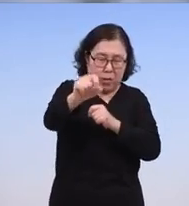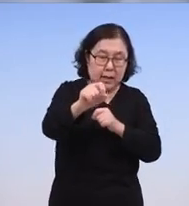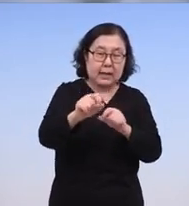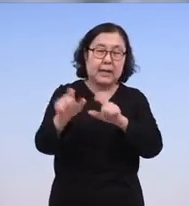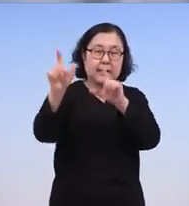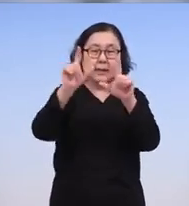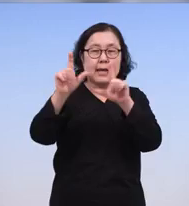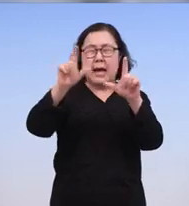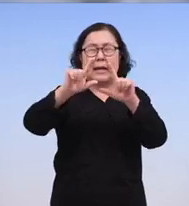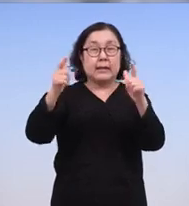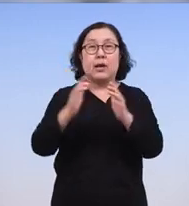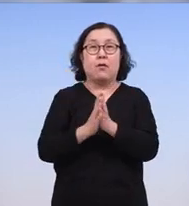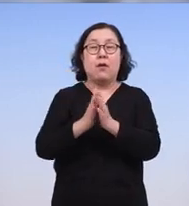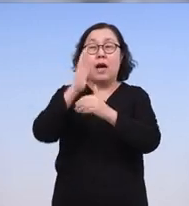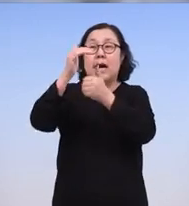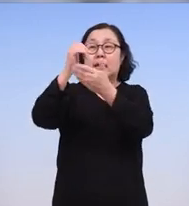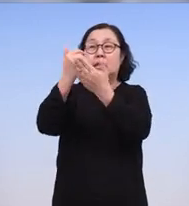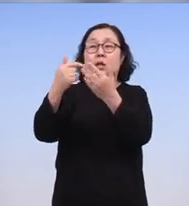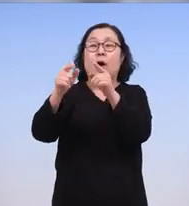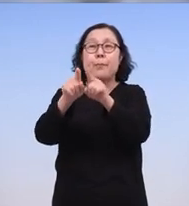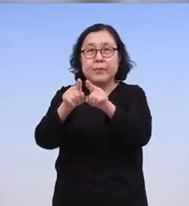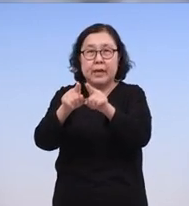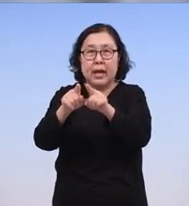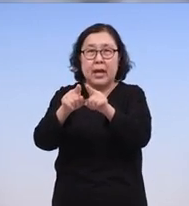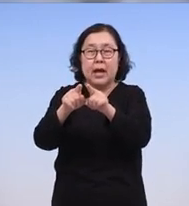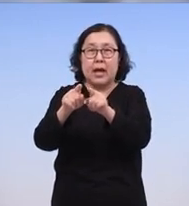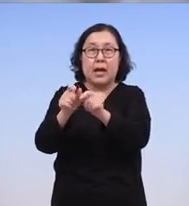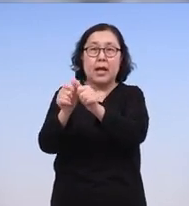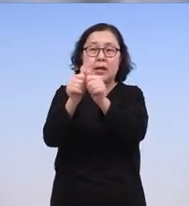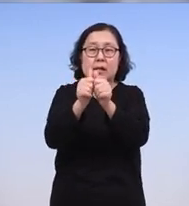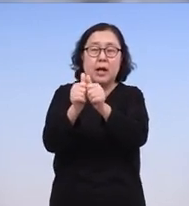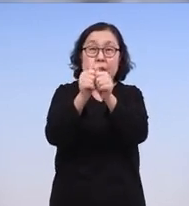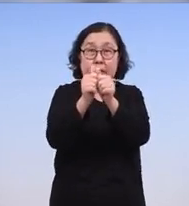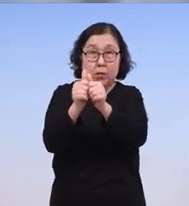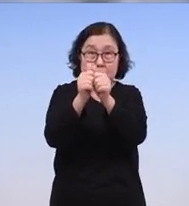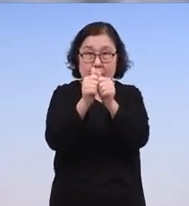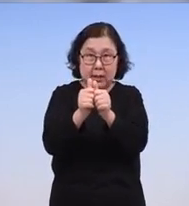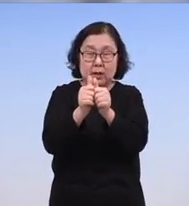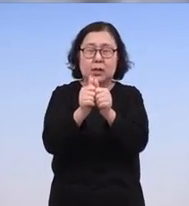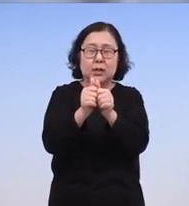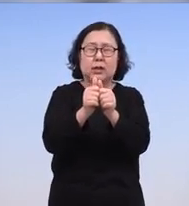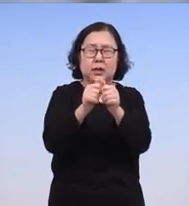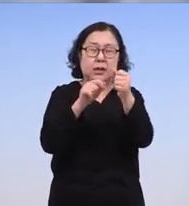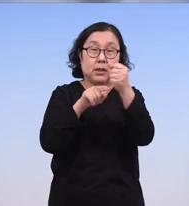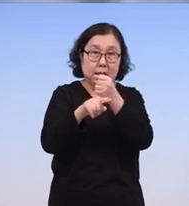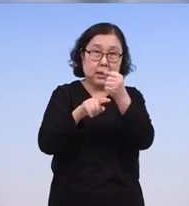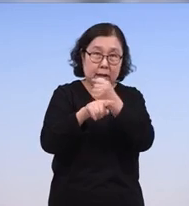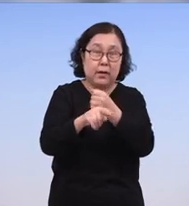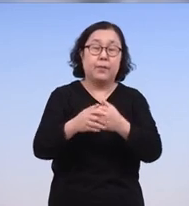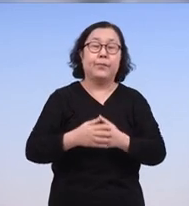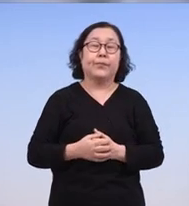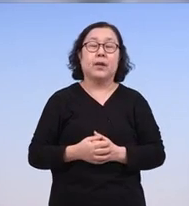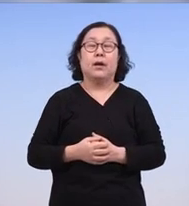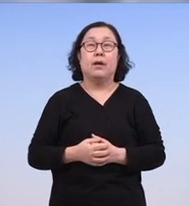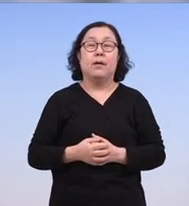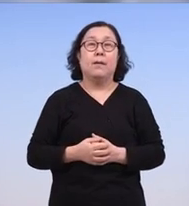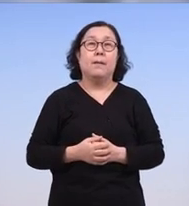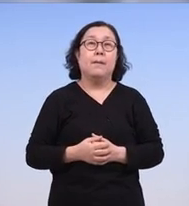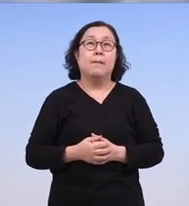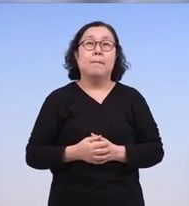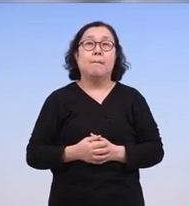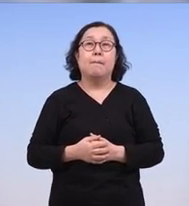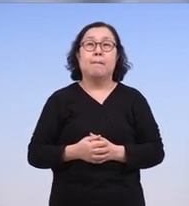산다는 데 포인트가 있는 게 아니고 하나님과 더불어 살아가는 것에 강조점이 있는 표현이에요. 제가 이게 무슨 말인지